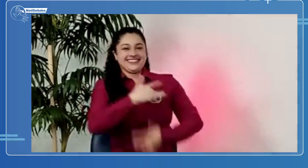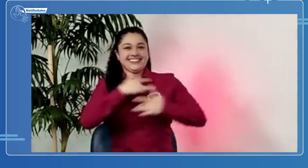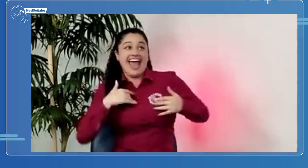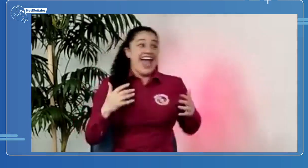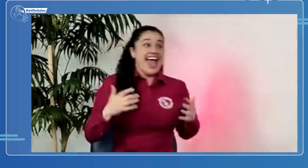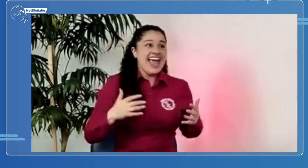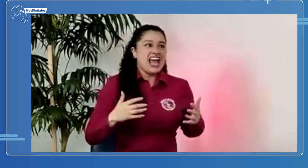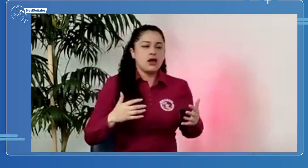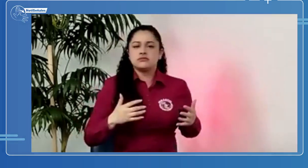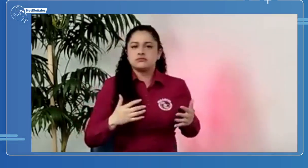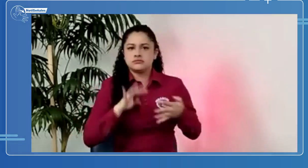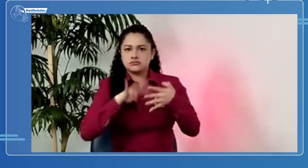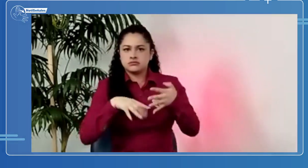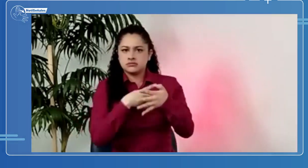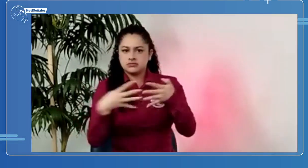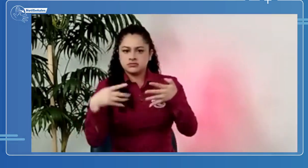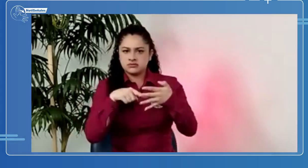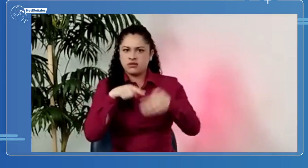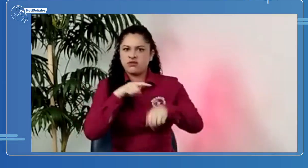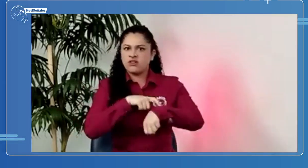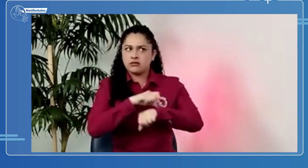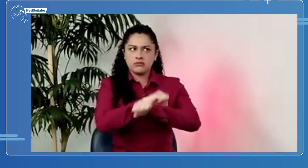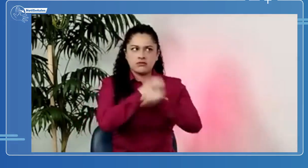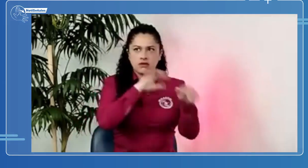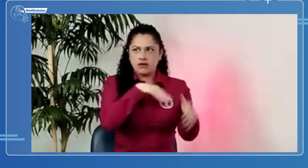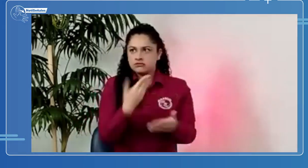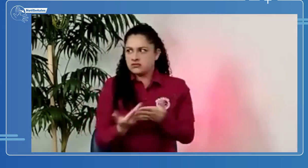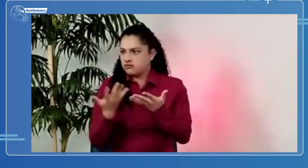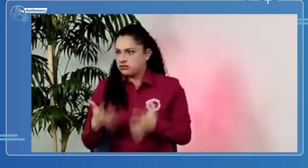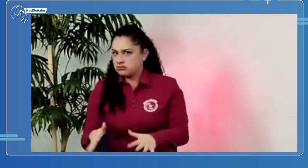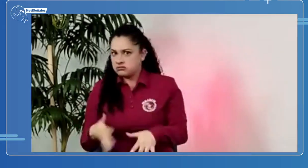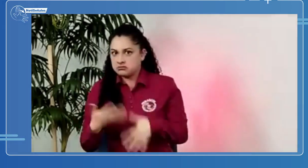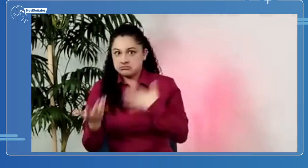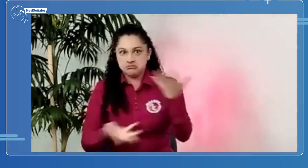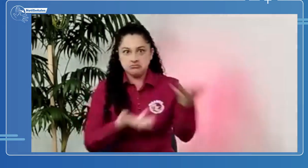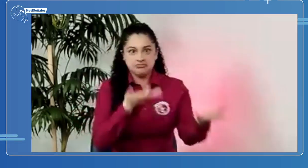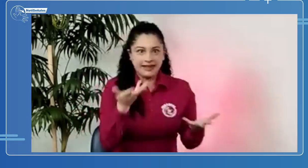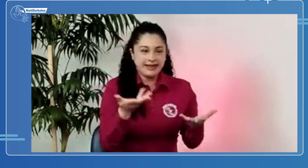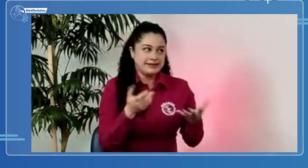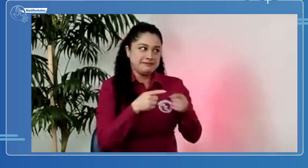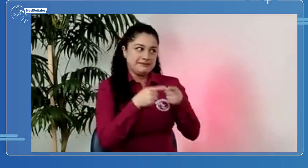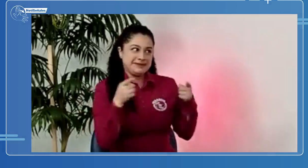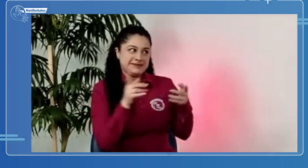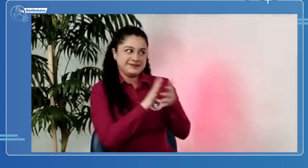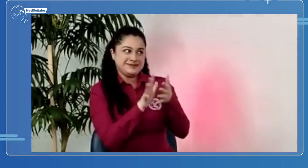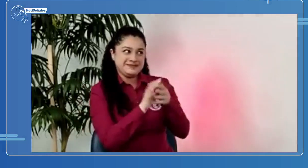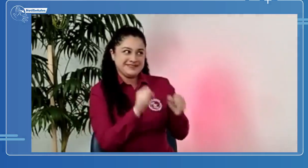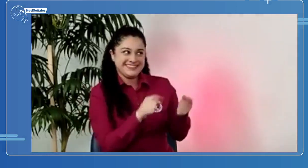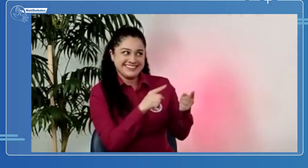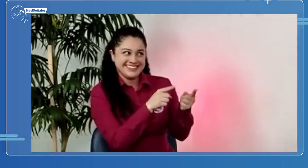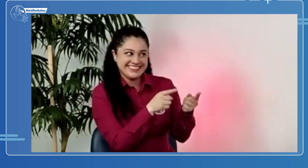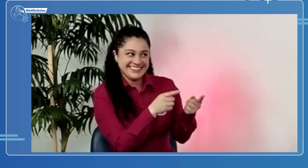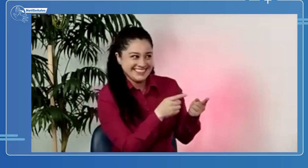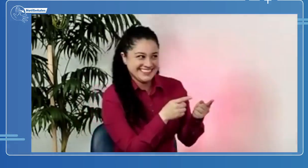pueden llegar a mi salud y decir, sí, ya, pero pues el horario de atención, de qué hora a qué hora. Entonces, pues, ¿nos puedes